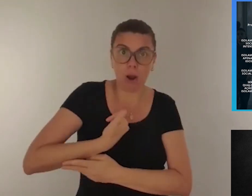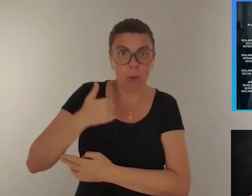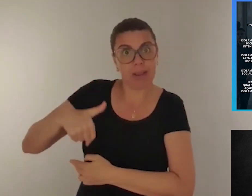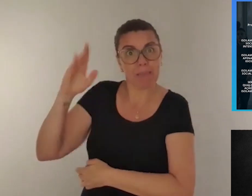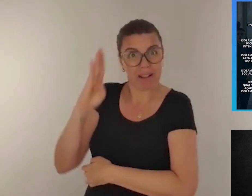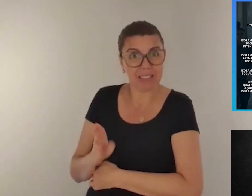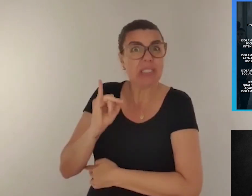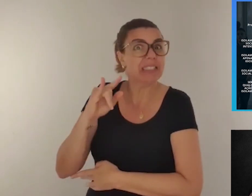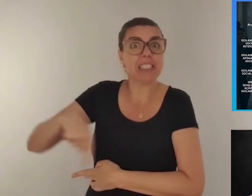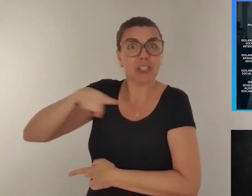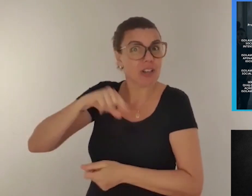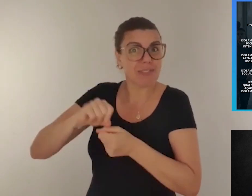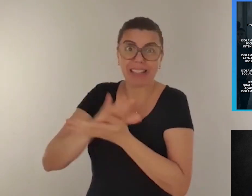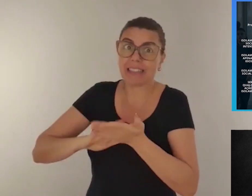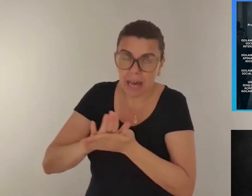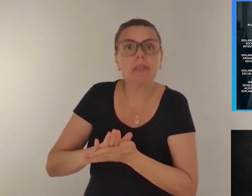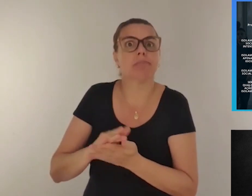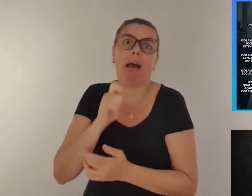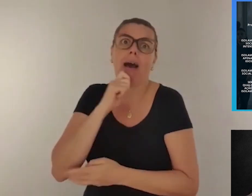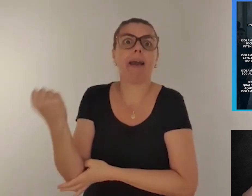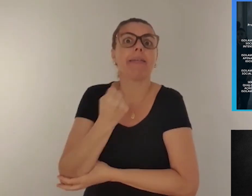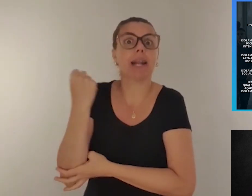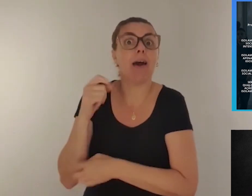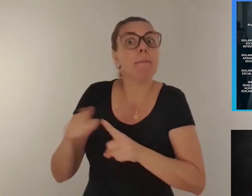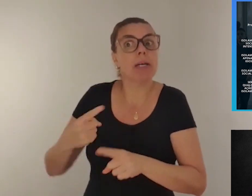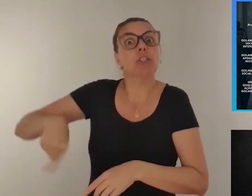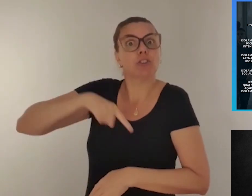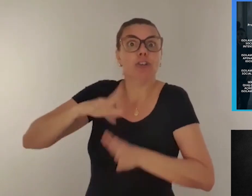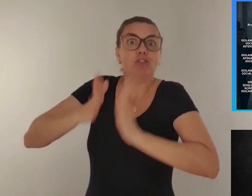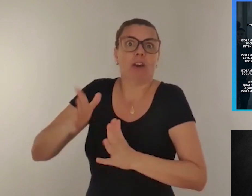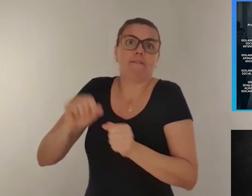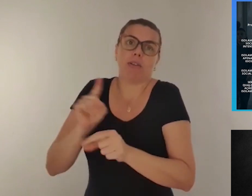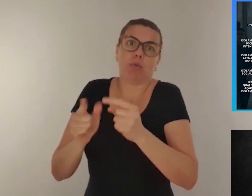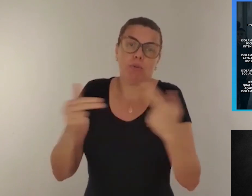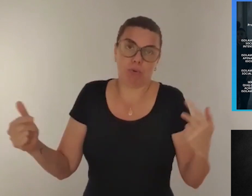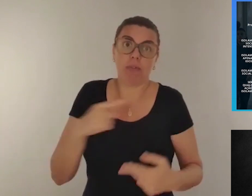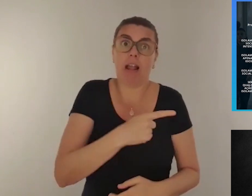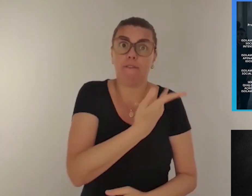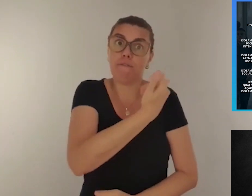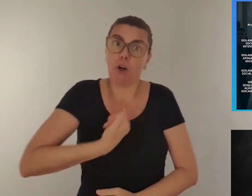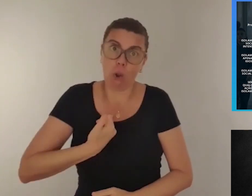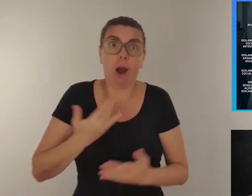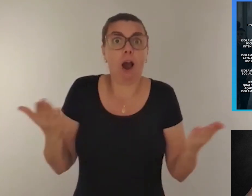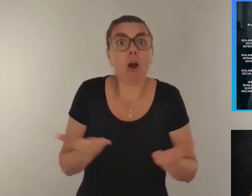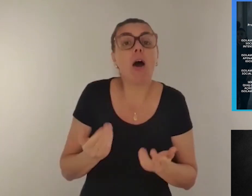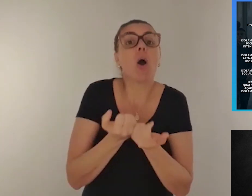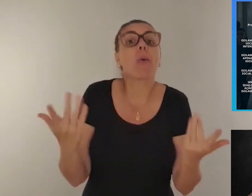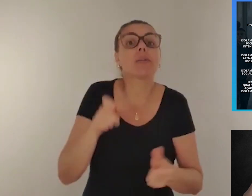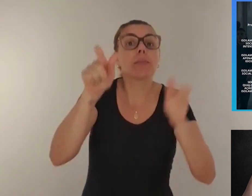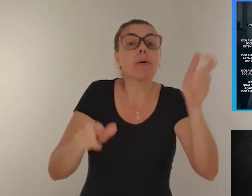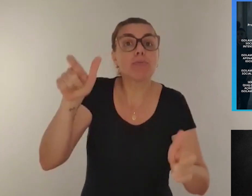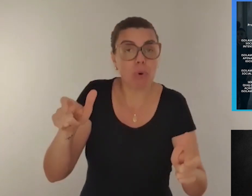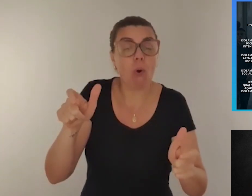Brasil também. E os números que eles dão para cá, se a gente não tivesse feito nada, ainda são muito graves, só que muito está sendo feito. O que eles